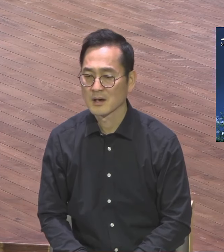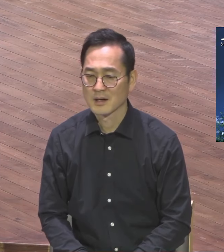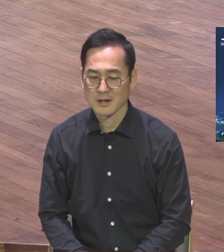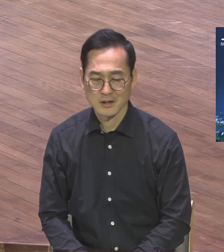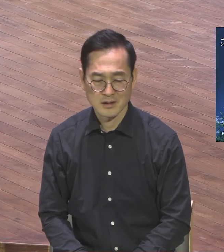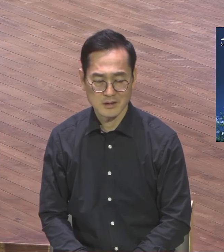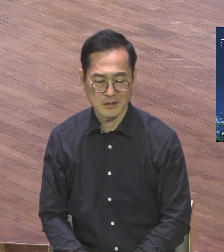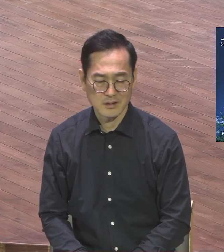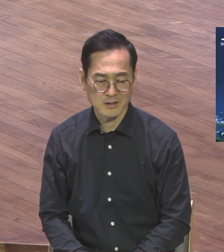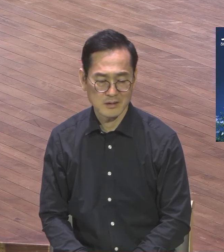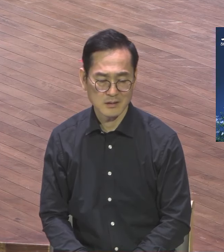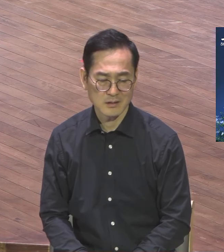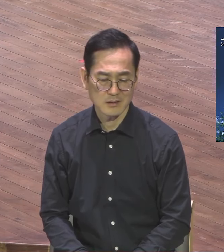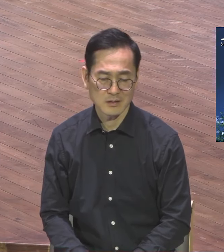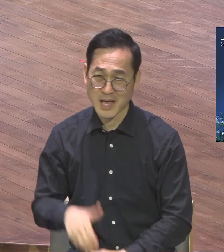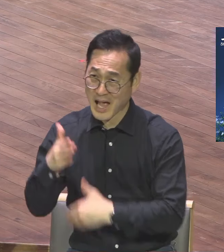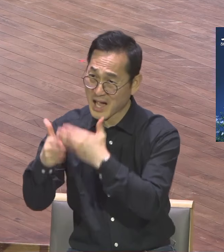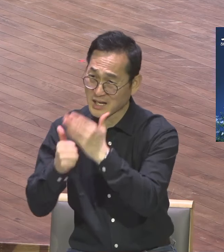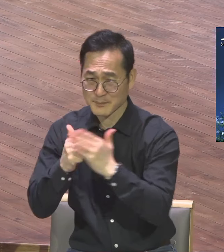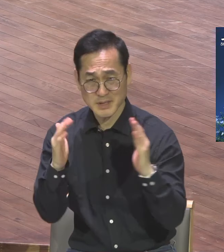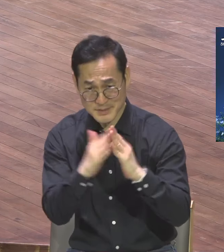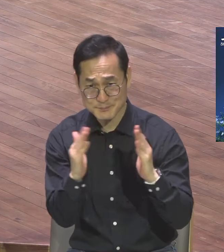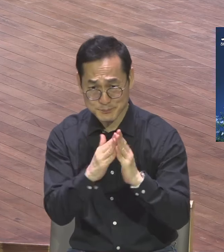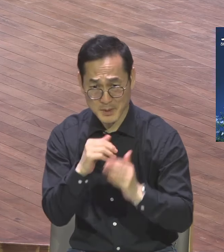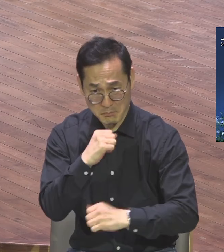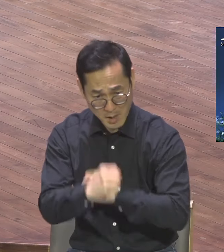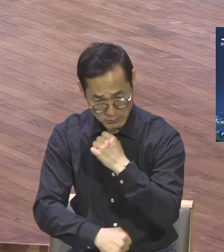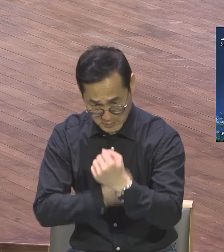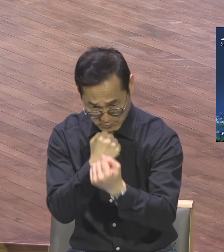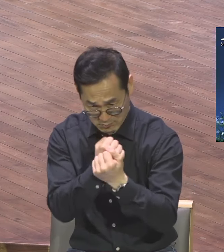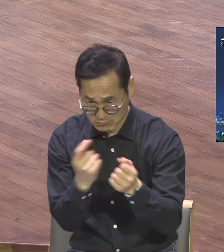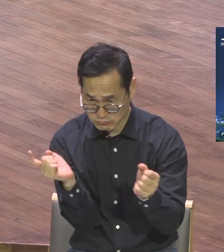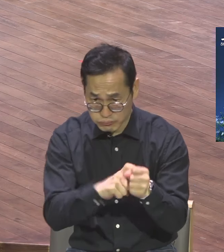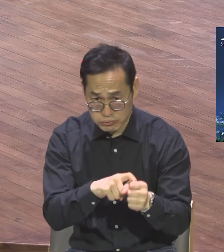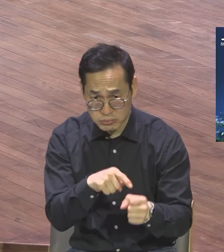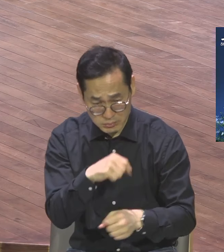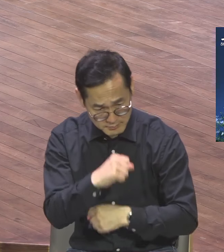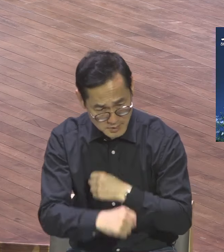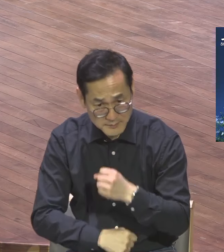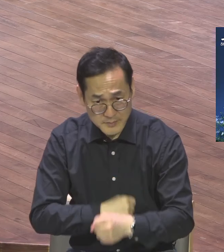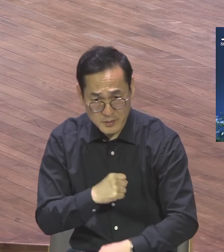잘했다 못했다 문제가 아니라 하나님의 집을 감히.